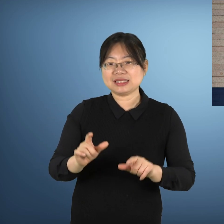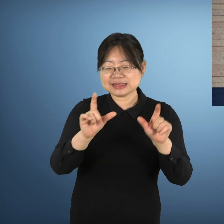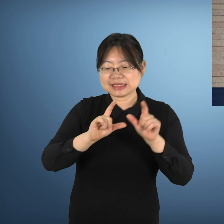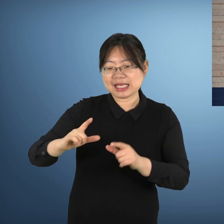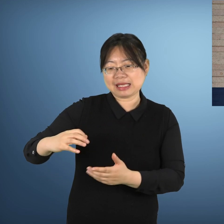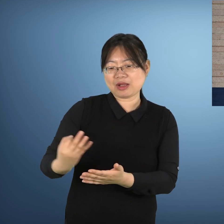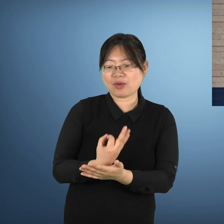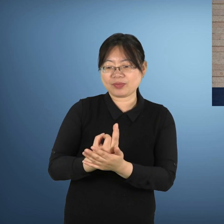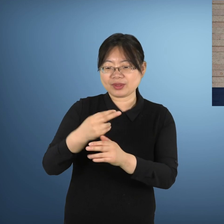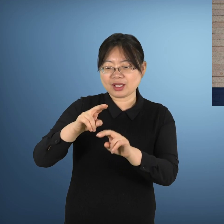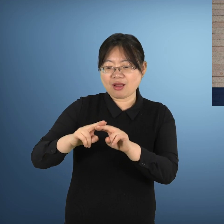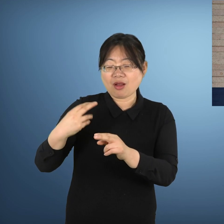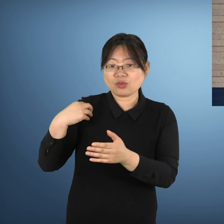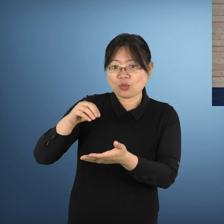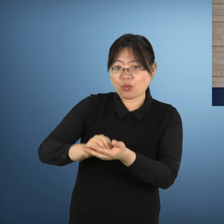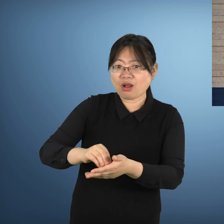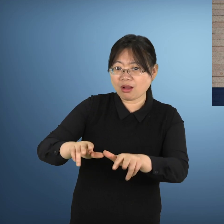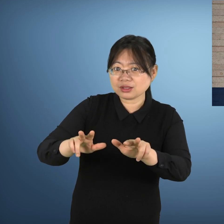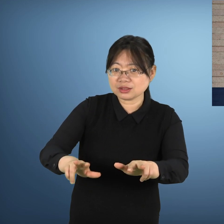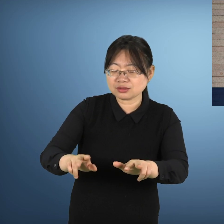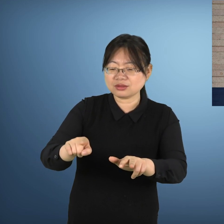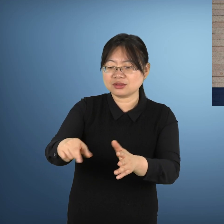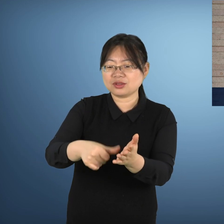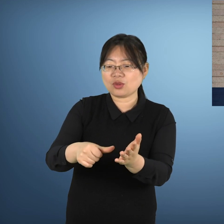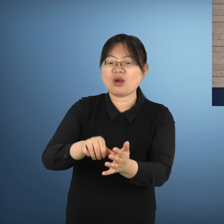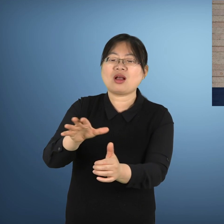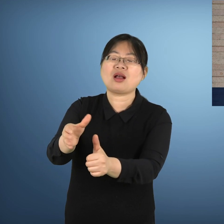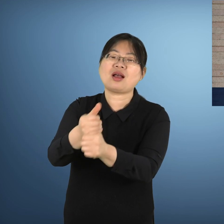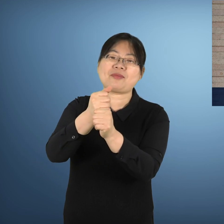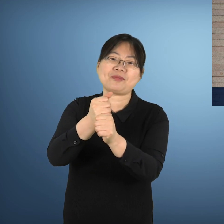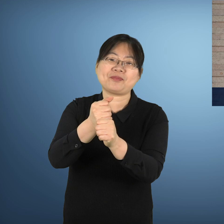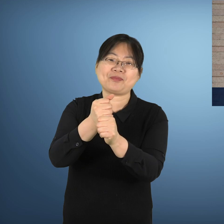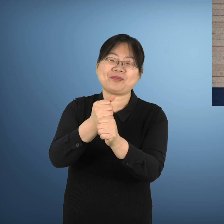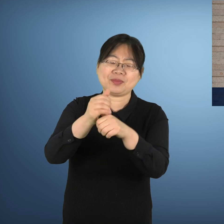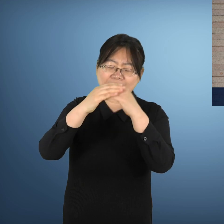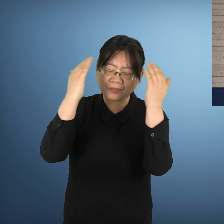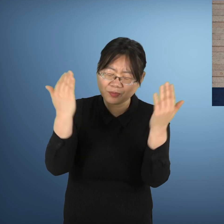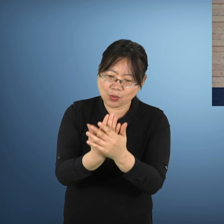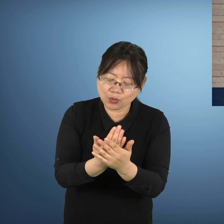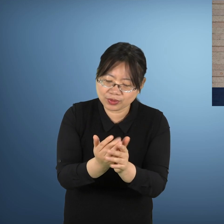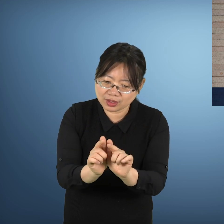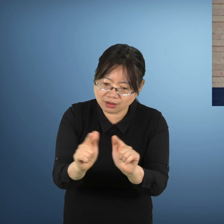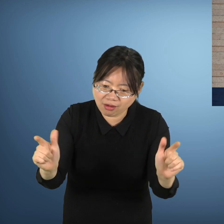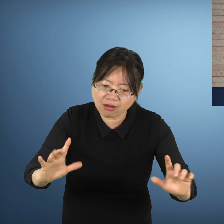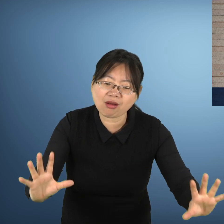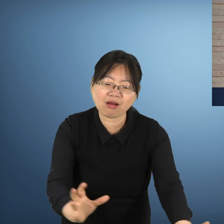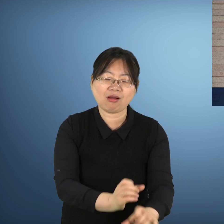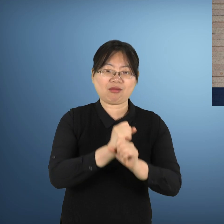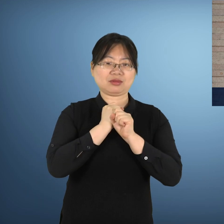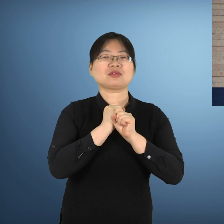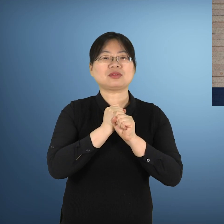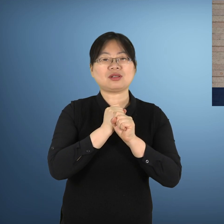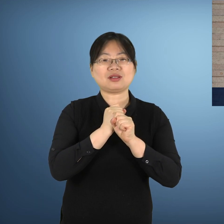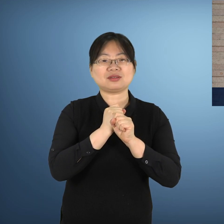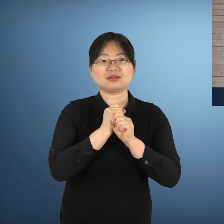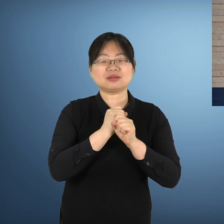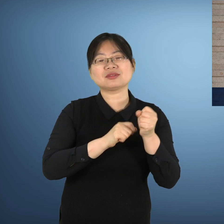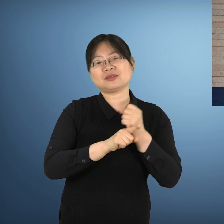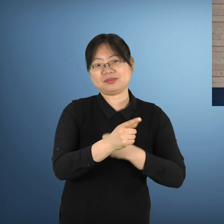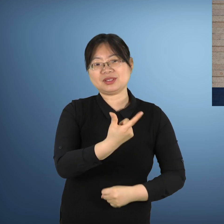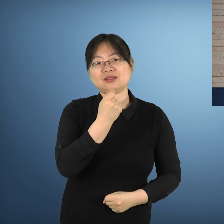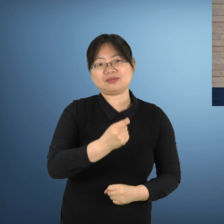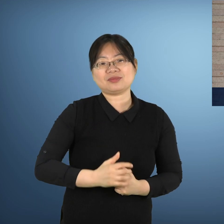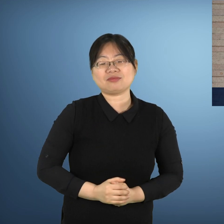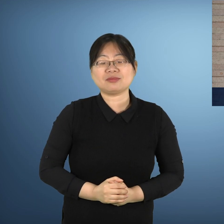현장으로 돌아와 다시 그 도구를 잡았던 모든 것을 총칭하는 표현이에요.